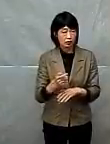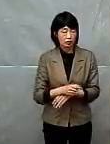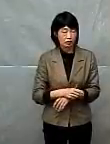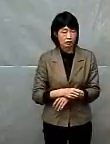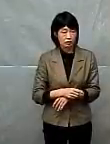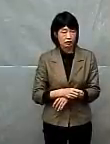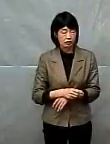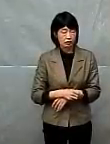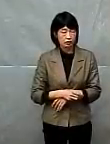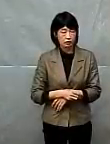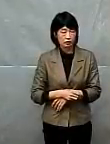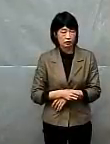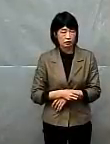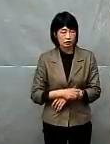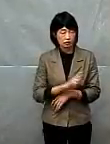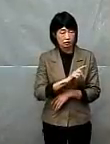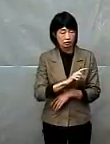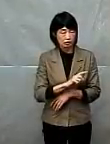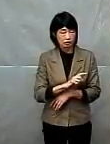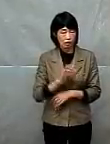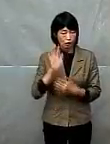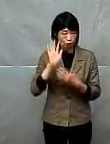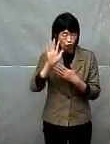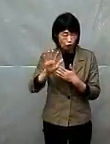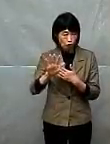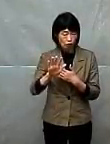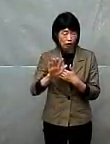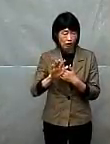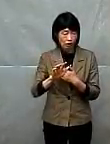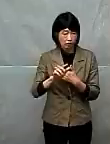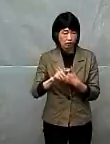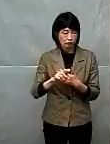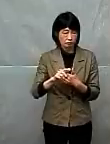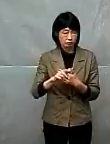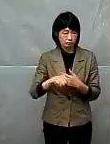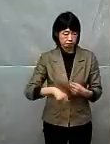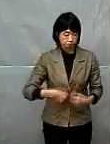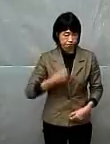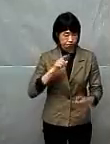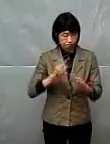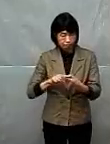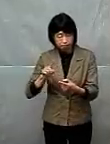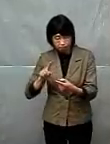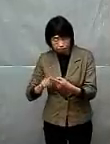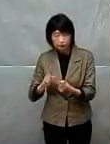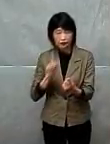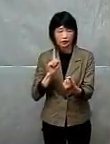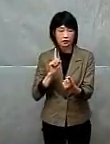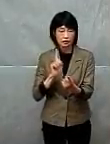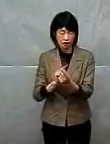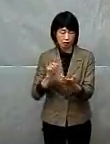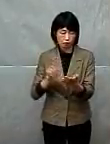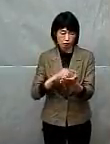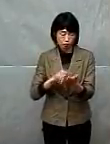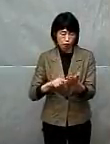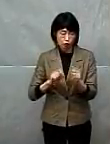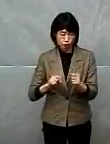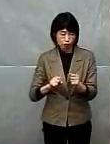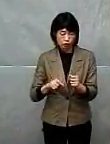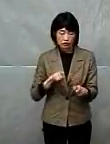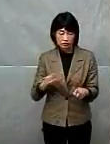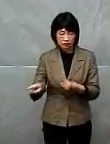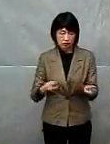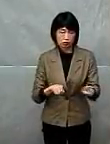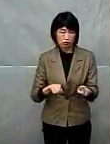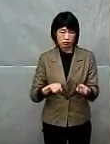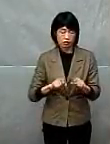ともあるかと思いますので、今後はもう適切に、対処するようにというふうに指示をしたところでござい